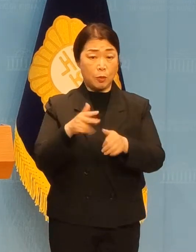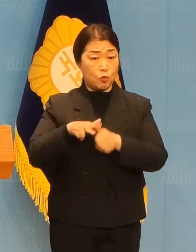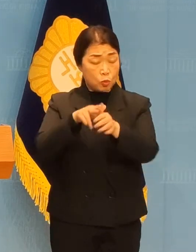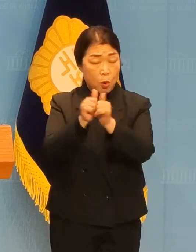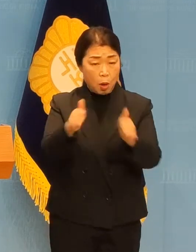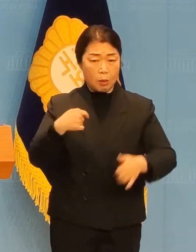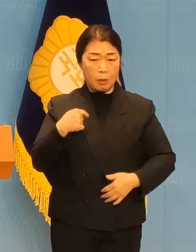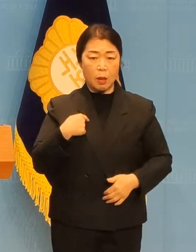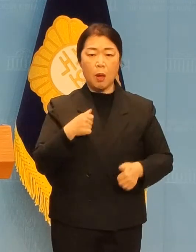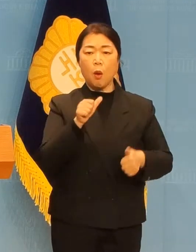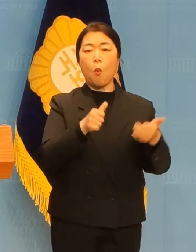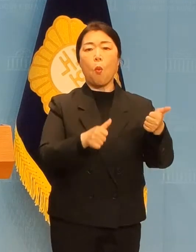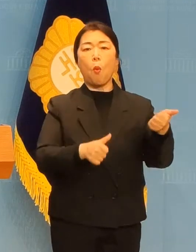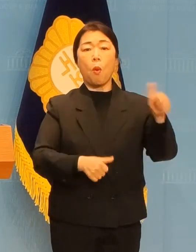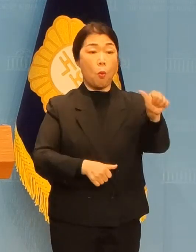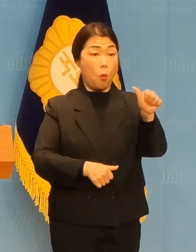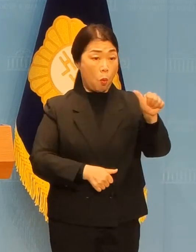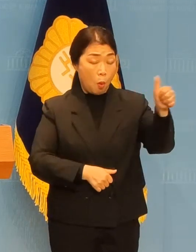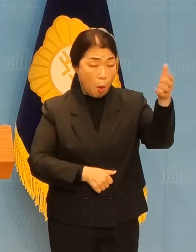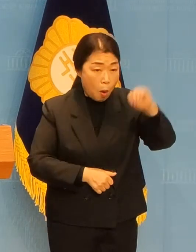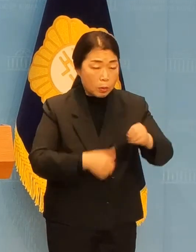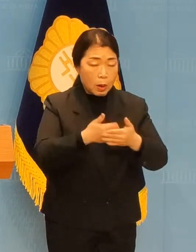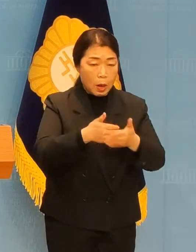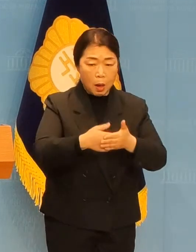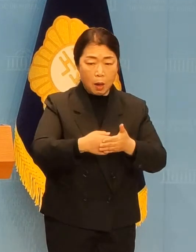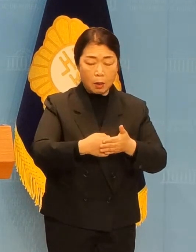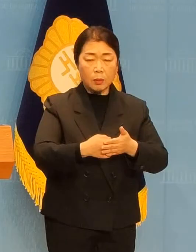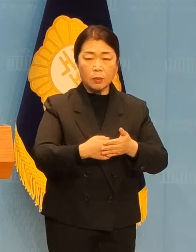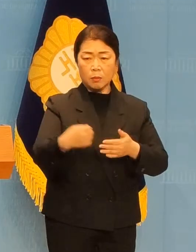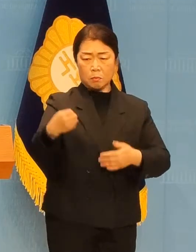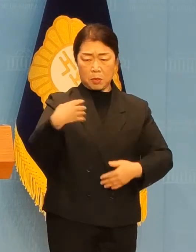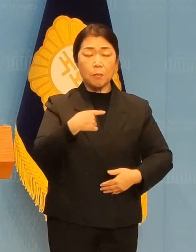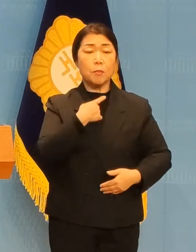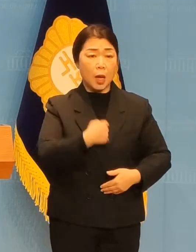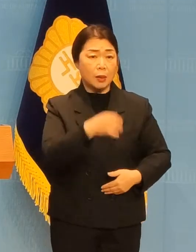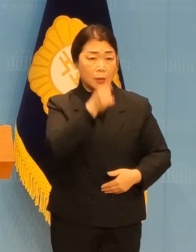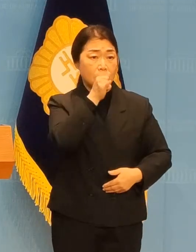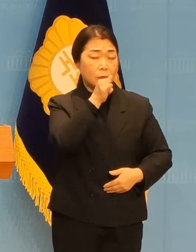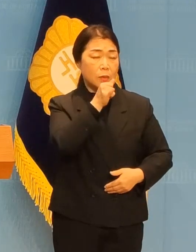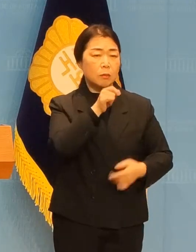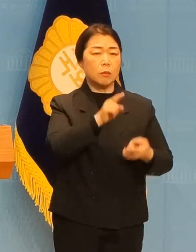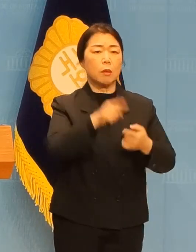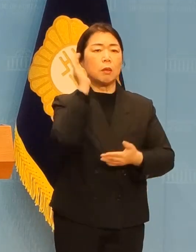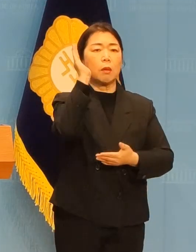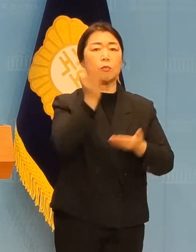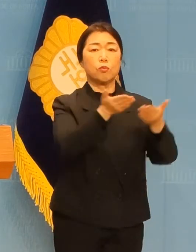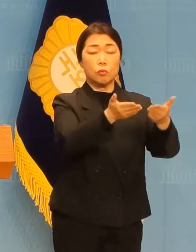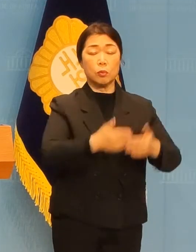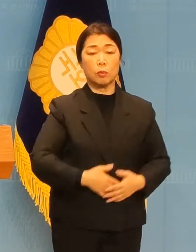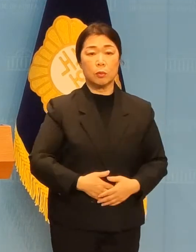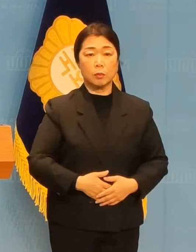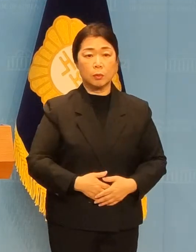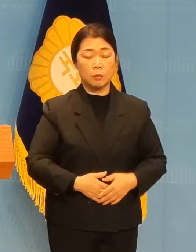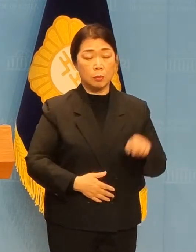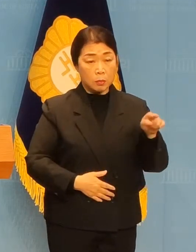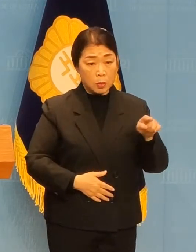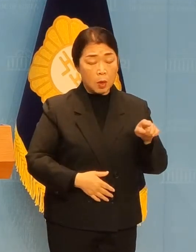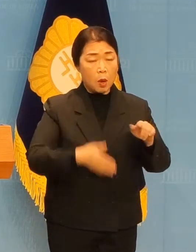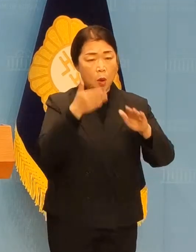요구하더라. 그까지 했습니다. 당이 망할 만한 일이라는 걸 알면서도 공천